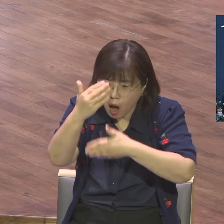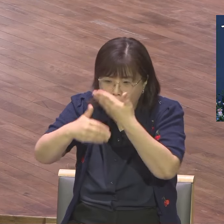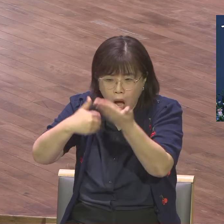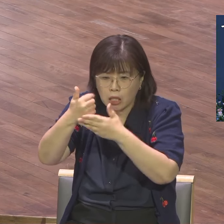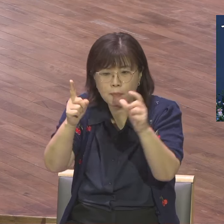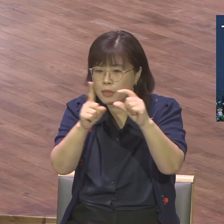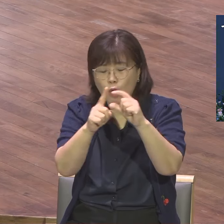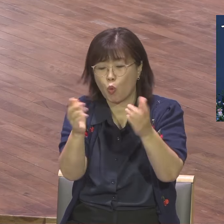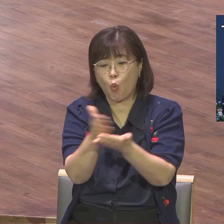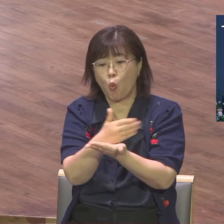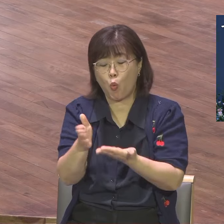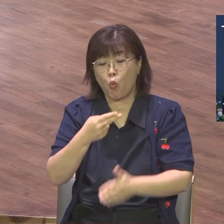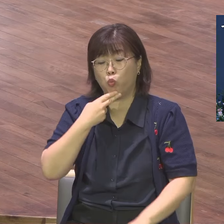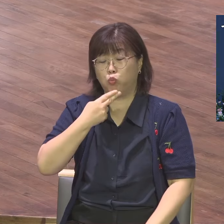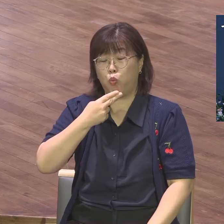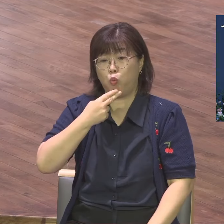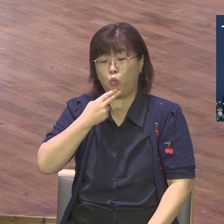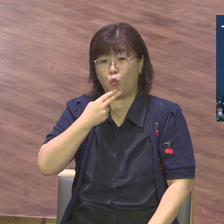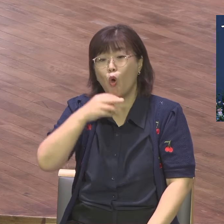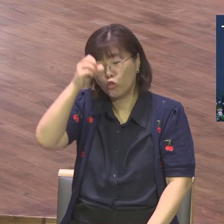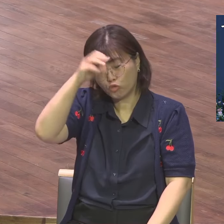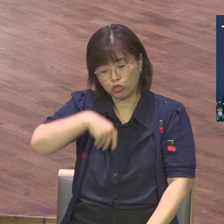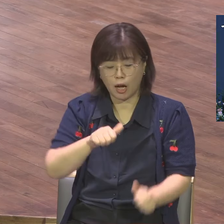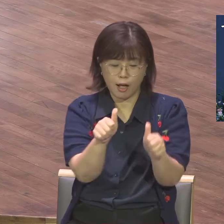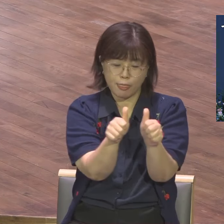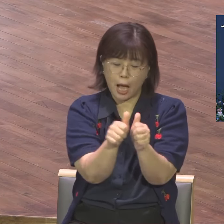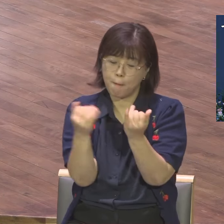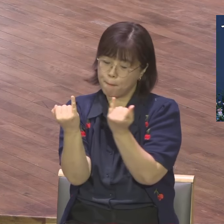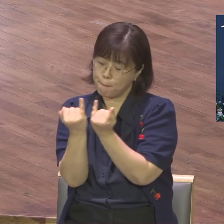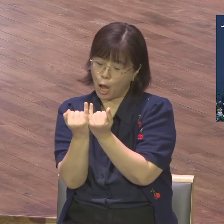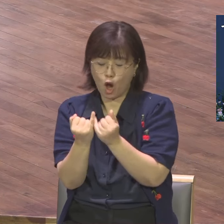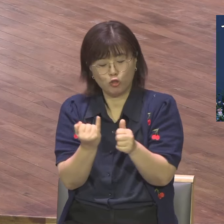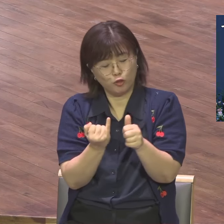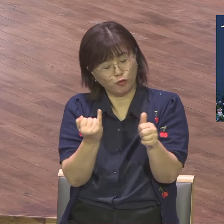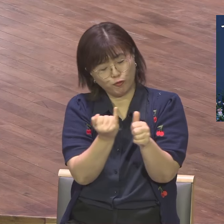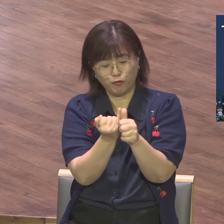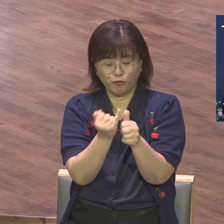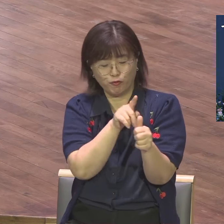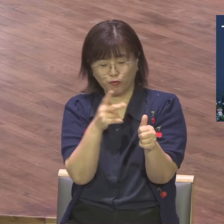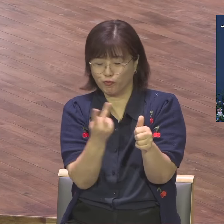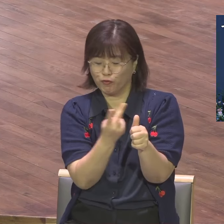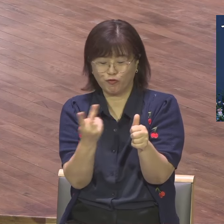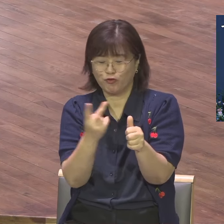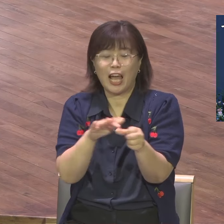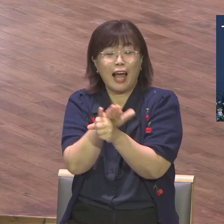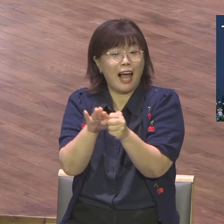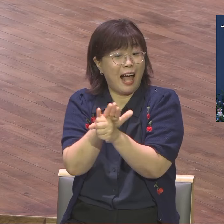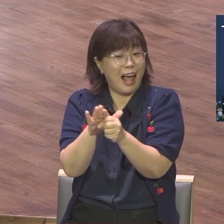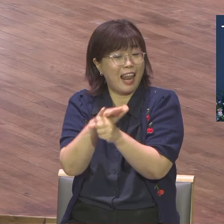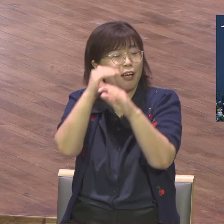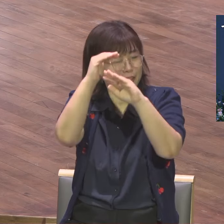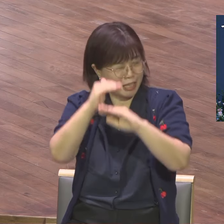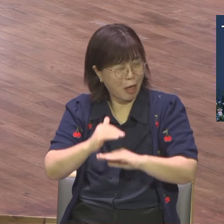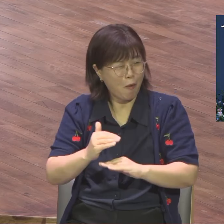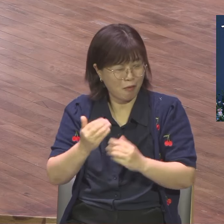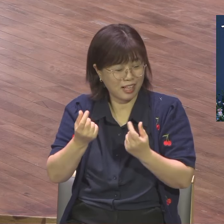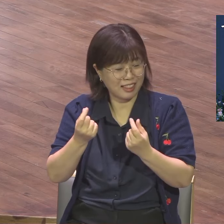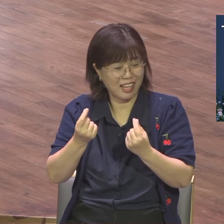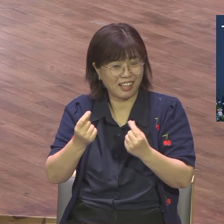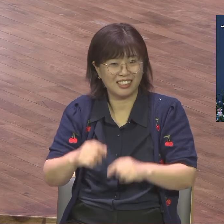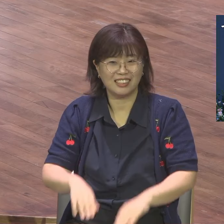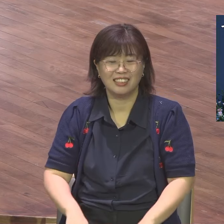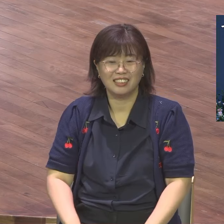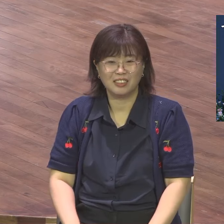인간적인 남녀간의 이 사랑만을 다른 것 같이 보입니다. 그것도 이야기까지